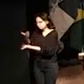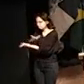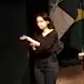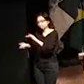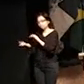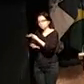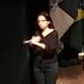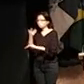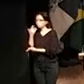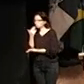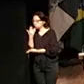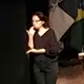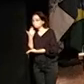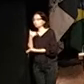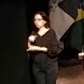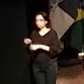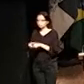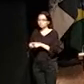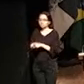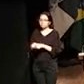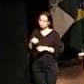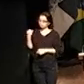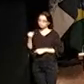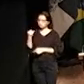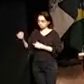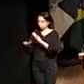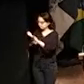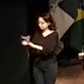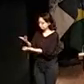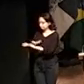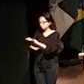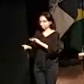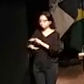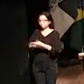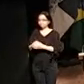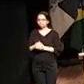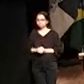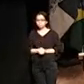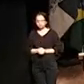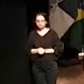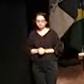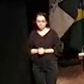a articulação pura lembrar que de tarde